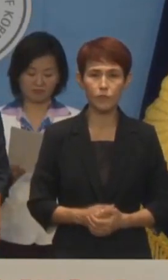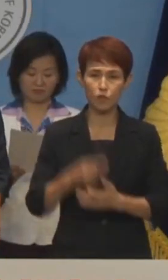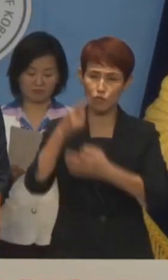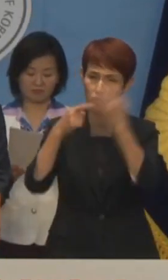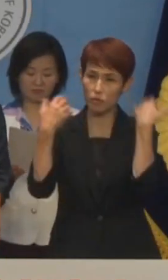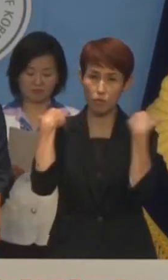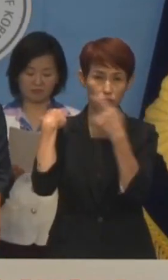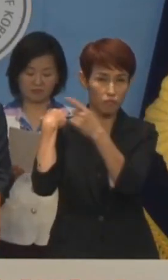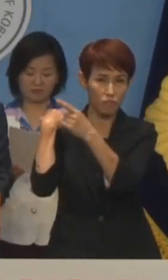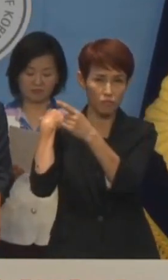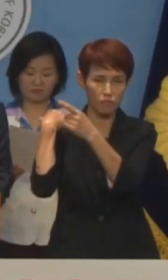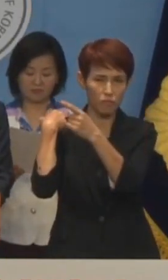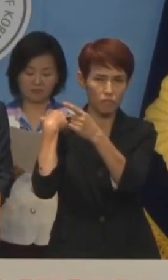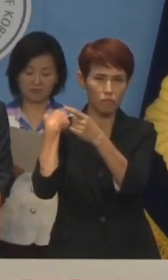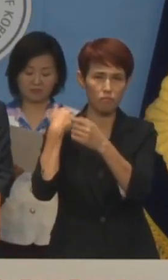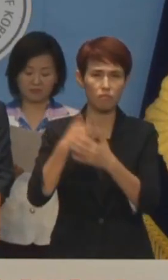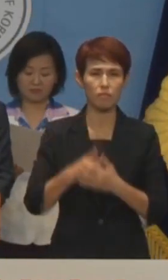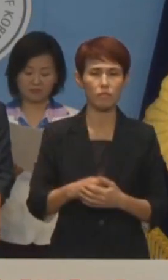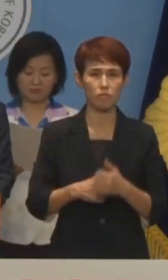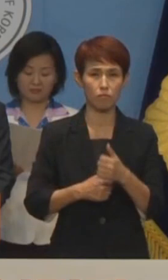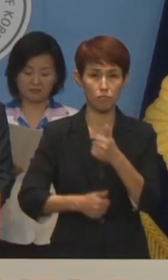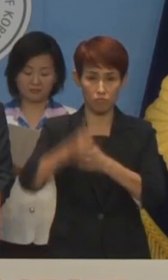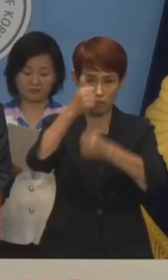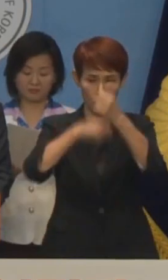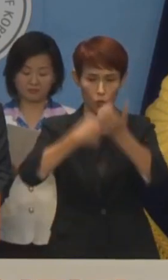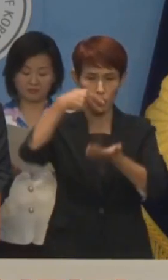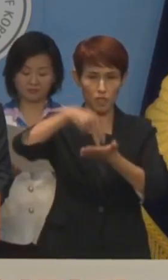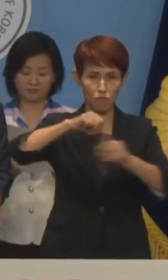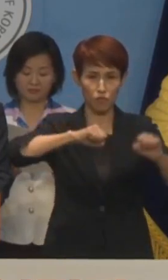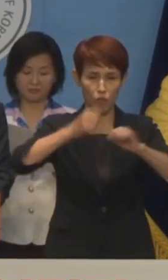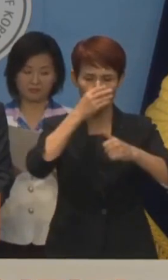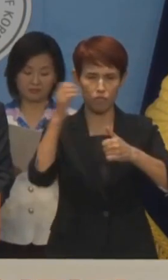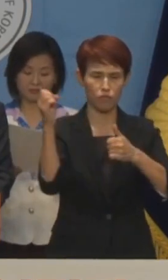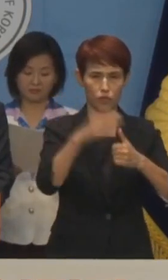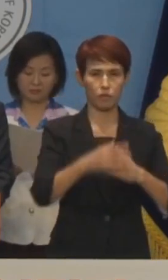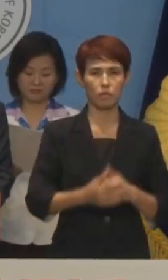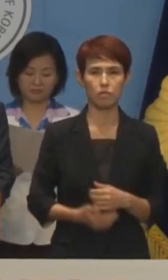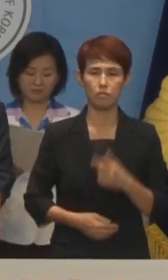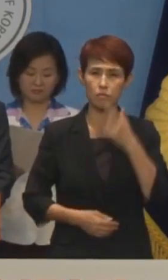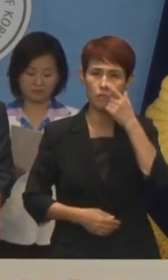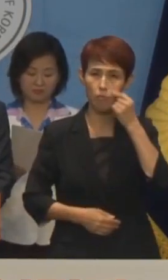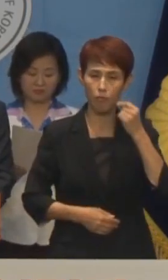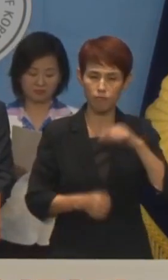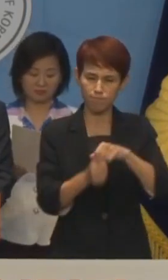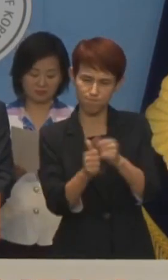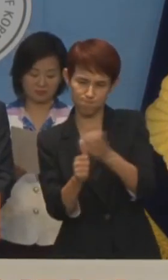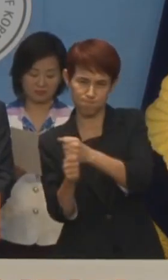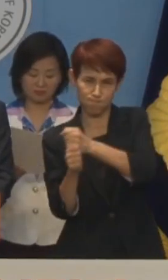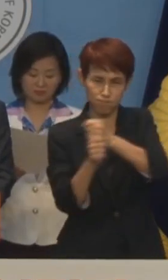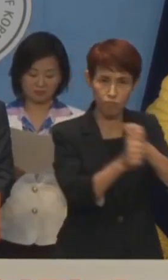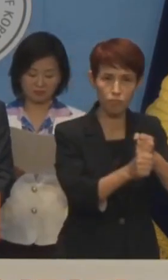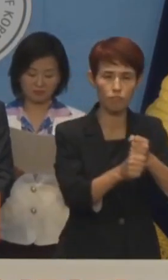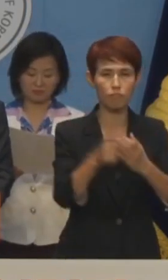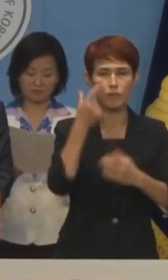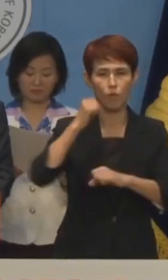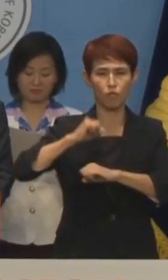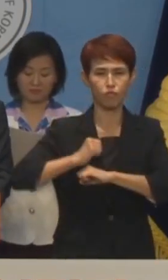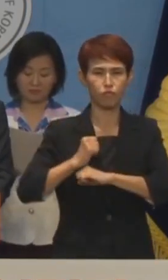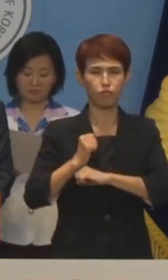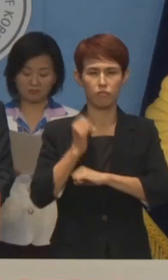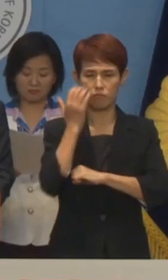윤석열 정권은 선조들의 독립운동을 폄훼하며 일제 강제 동원과 일본군 위안부의 강제성을